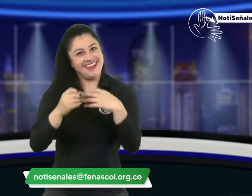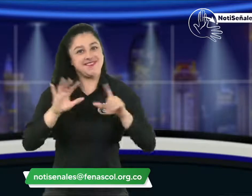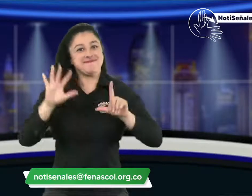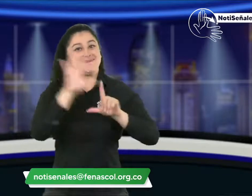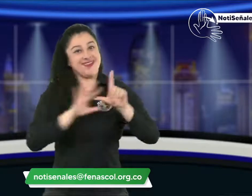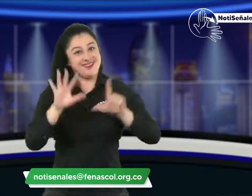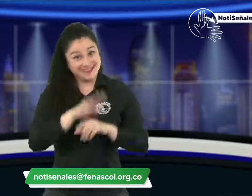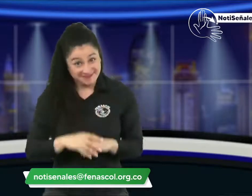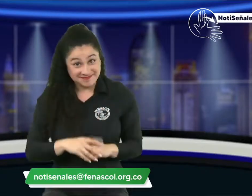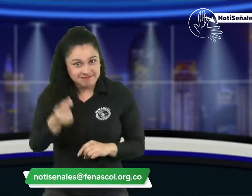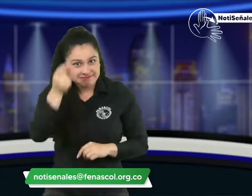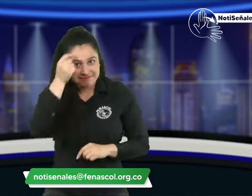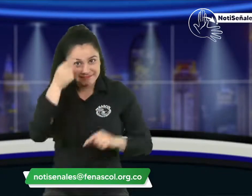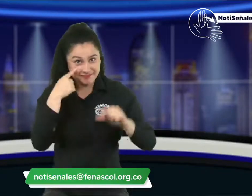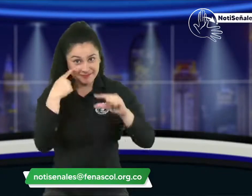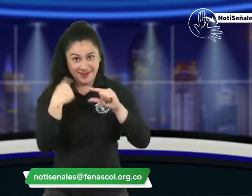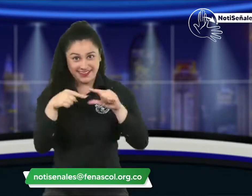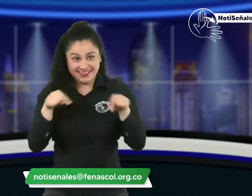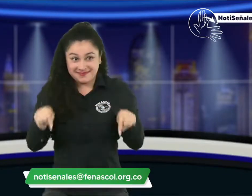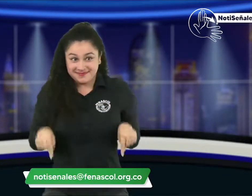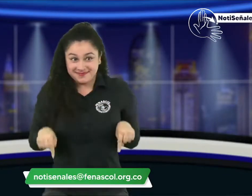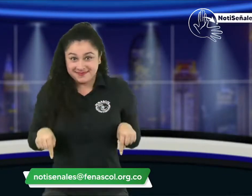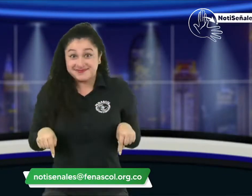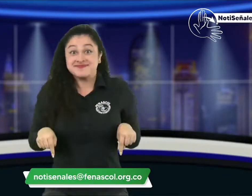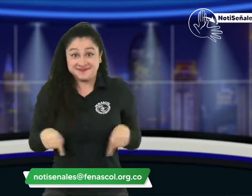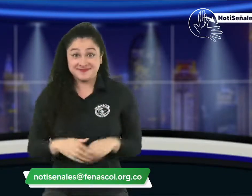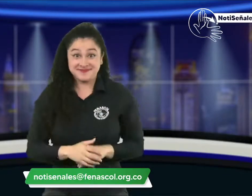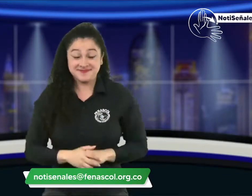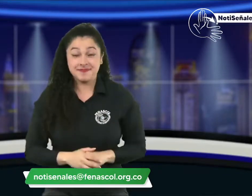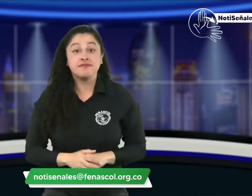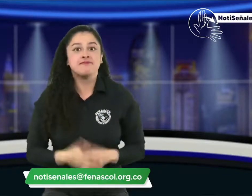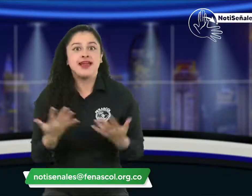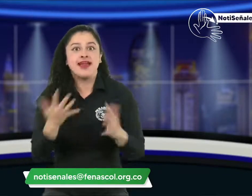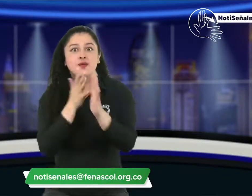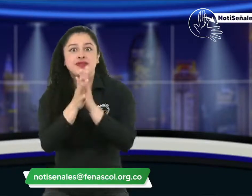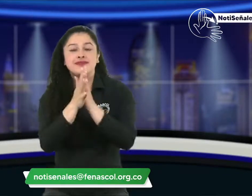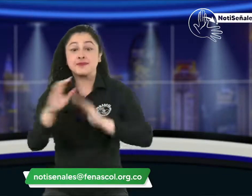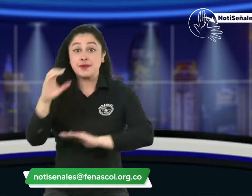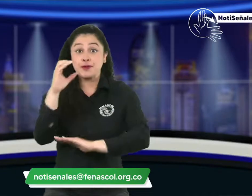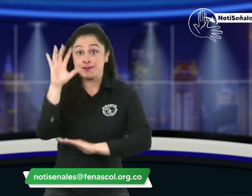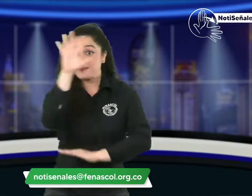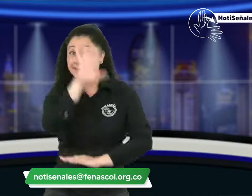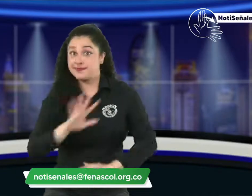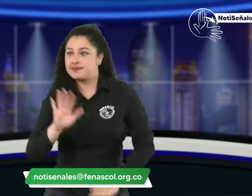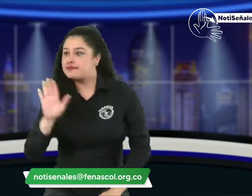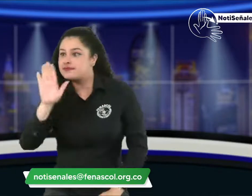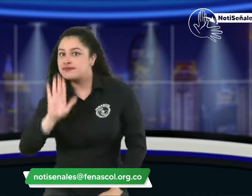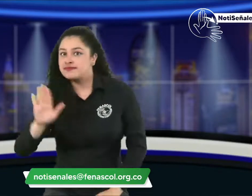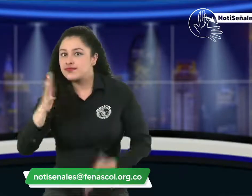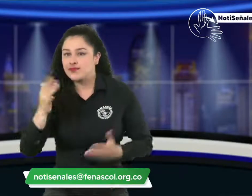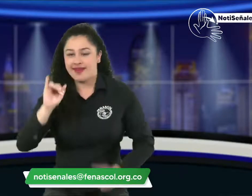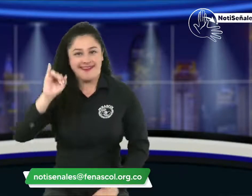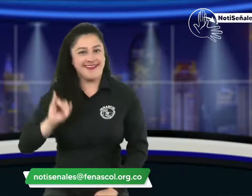pueden estar vendiendo para mostrarles aquí recuerden es este correo